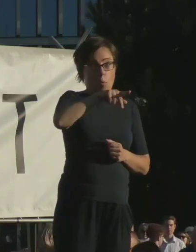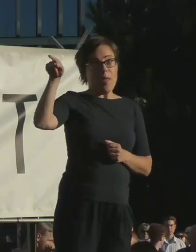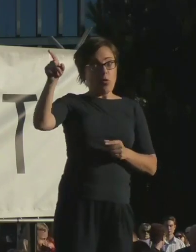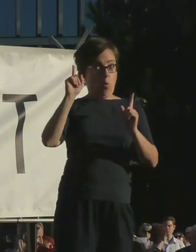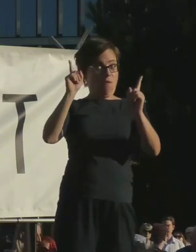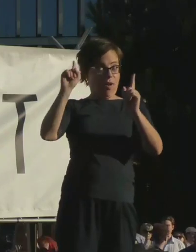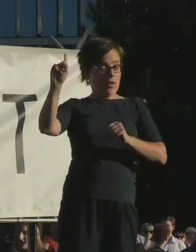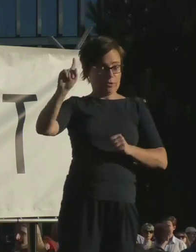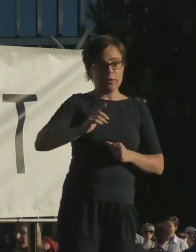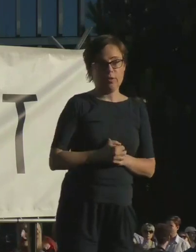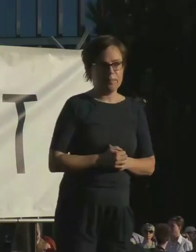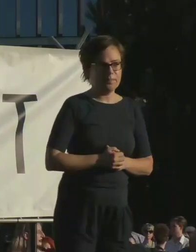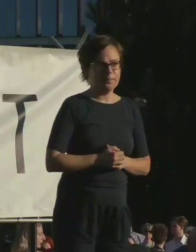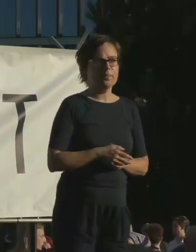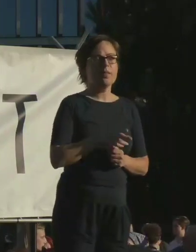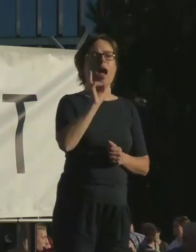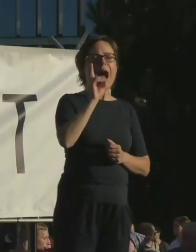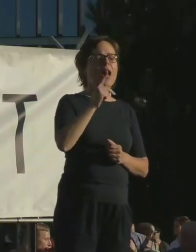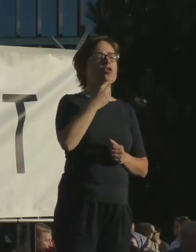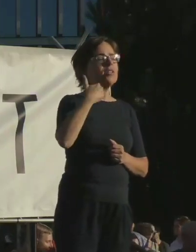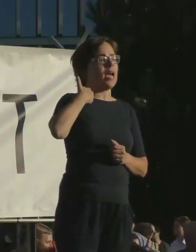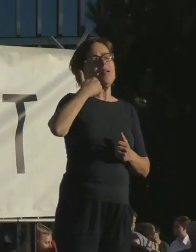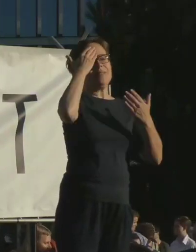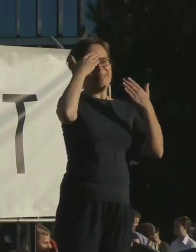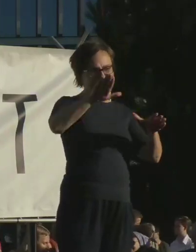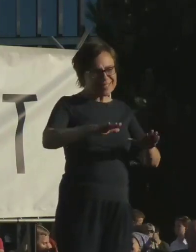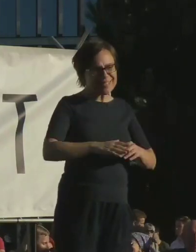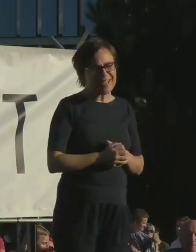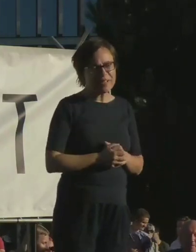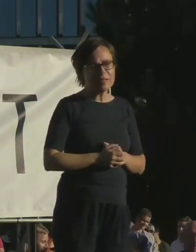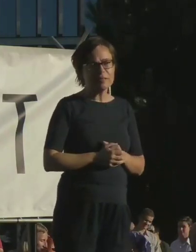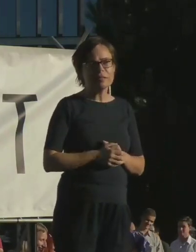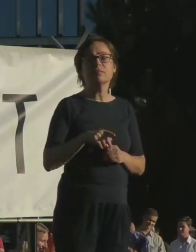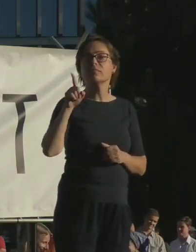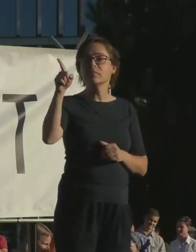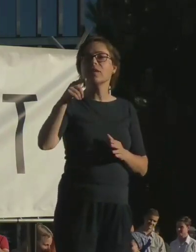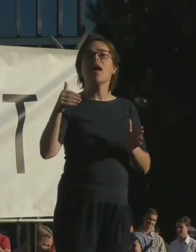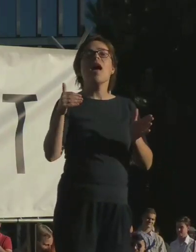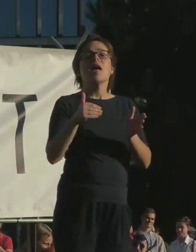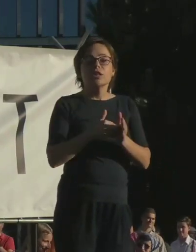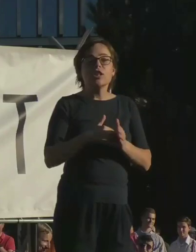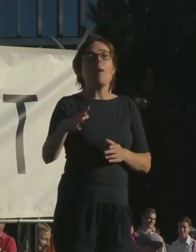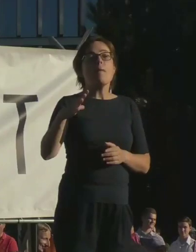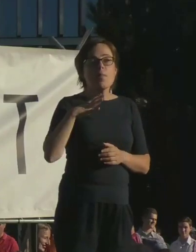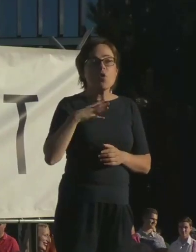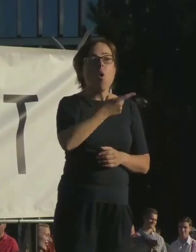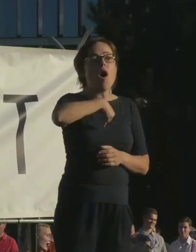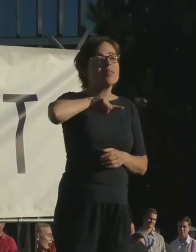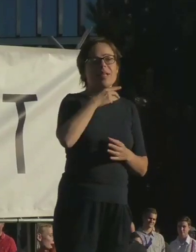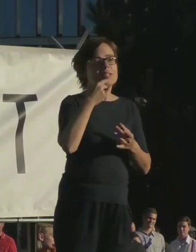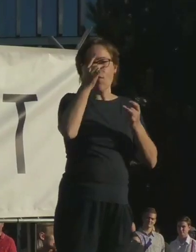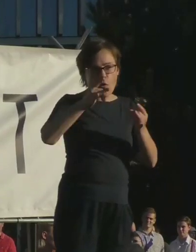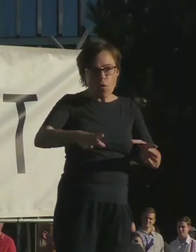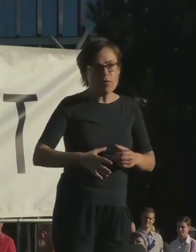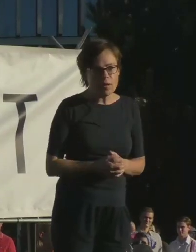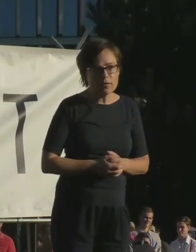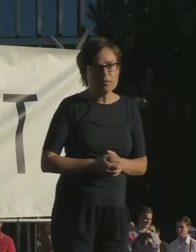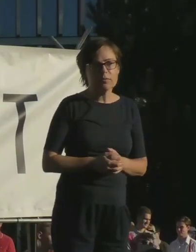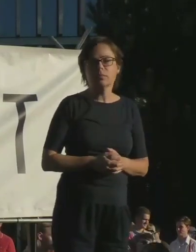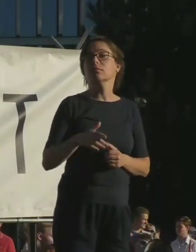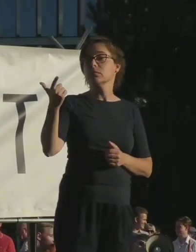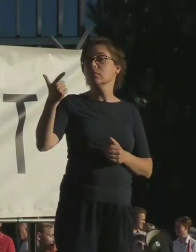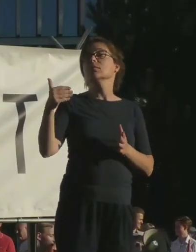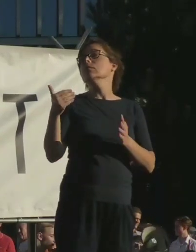A dla osób, które nie władają językiem Szekspira, trzeba było nas nie wkurwiać! Trzeba